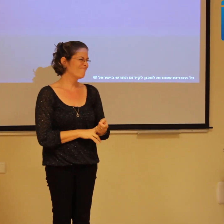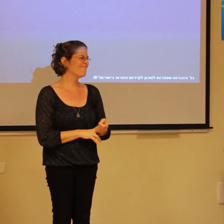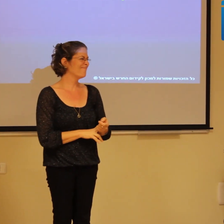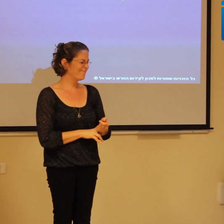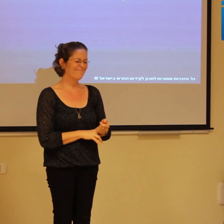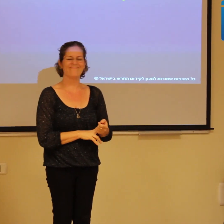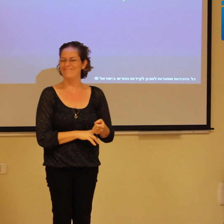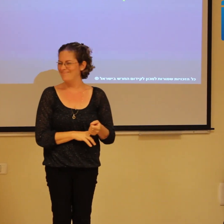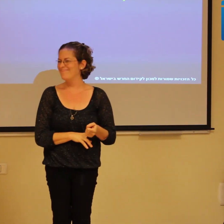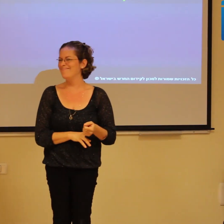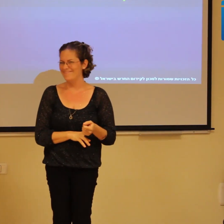אתה צודק.